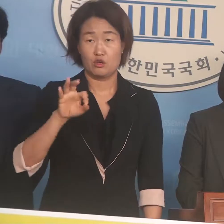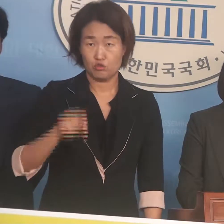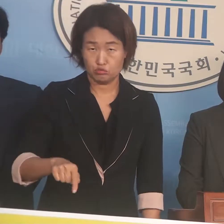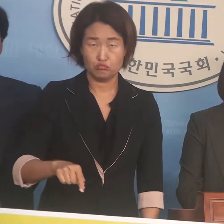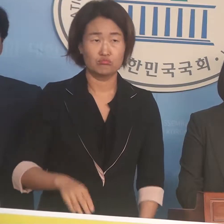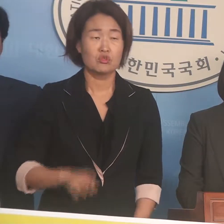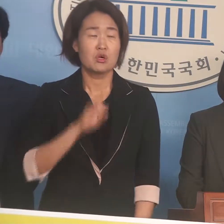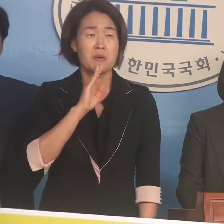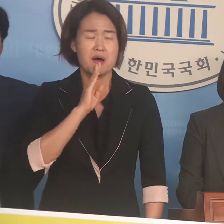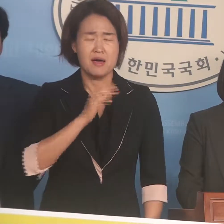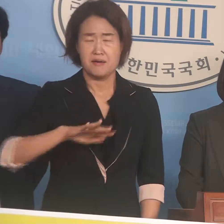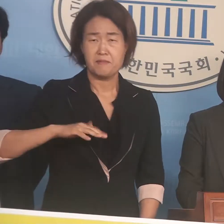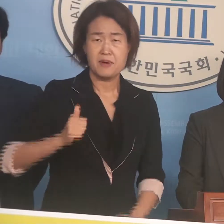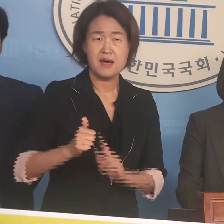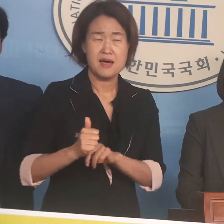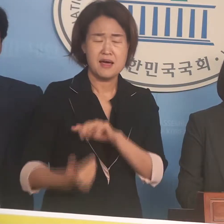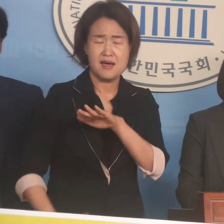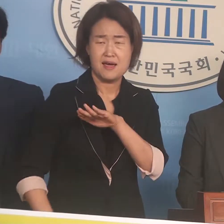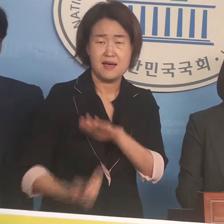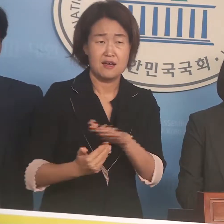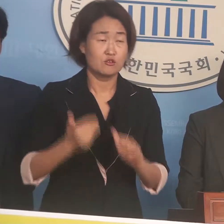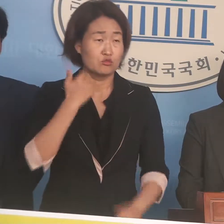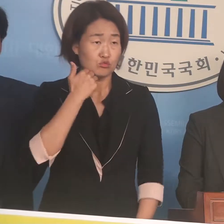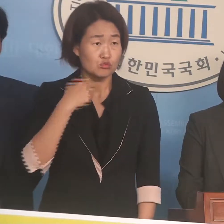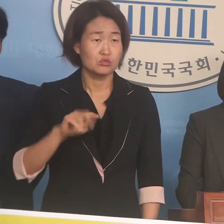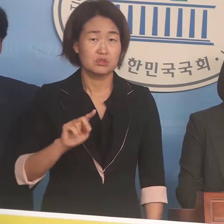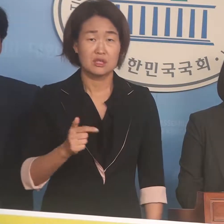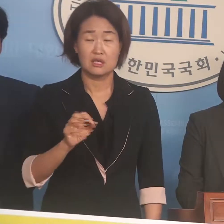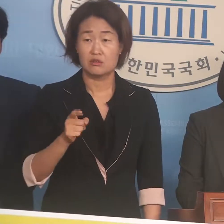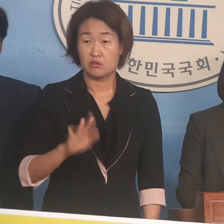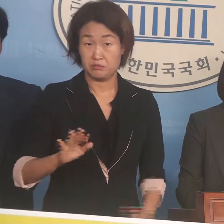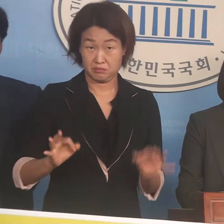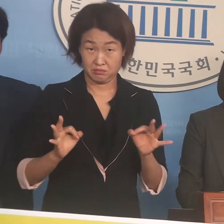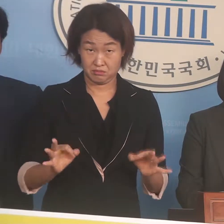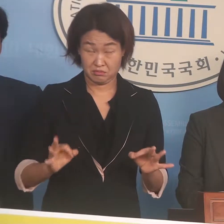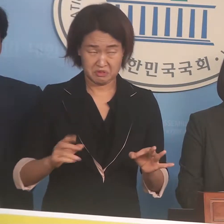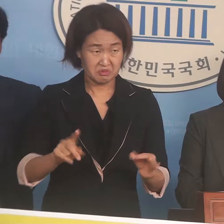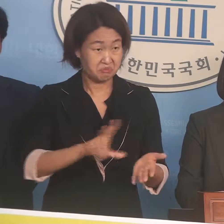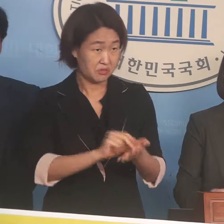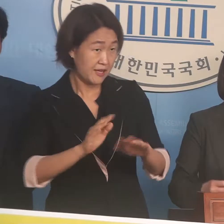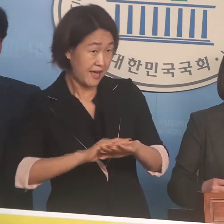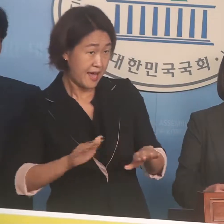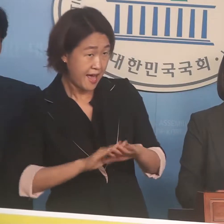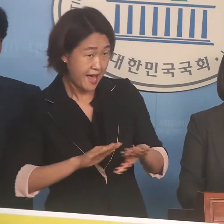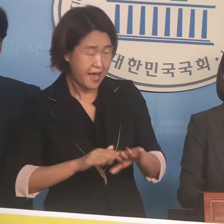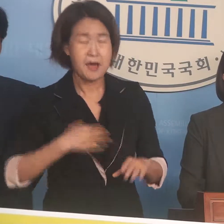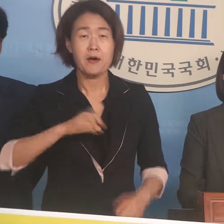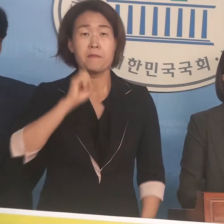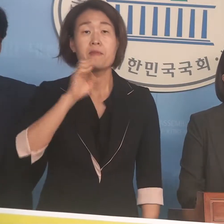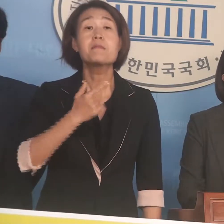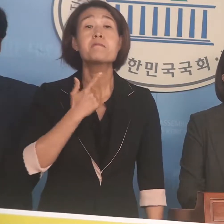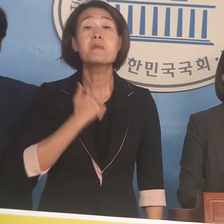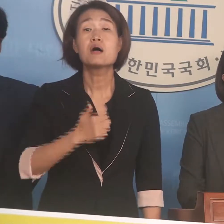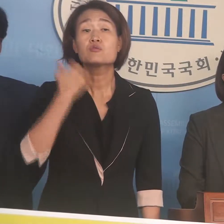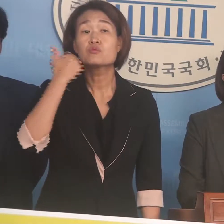대우조선해양의 최대 주주이자 최대 채권자인 산업은행, 이 문제를 해결하겠다고 공언했던